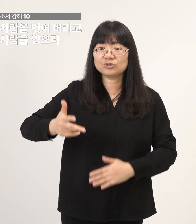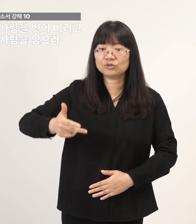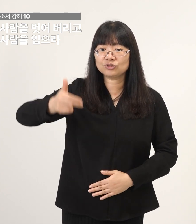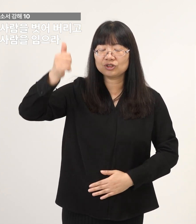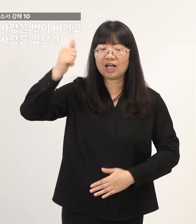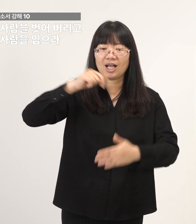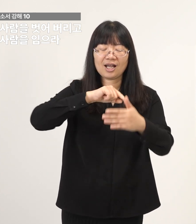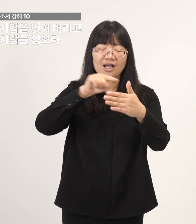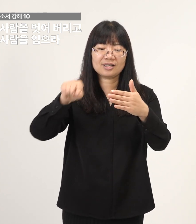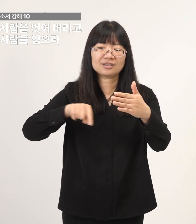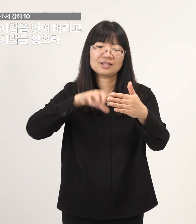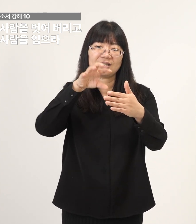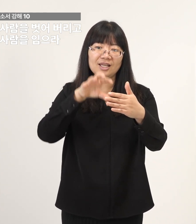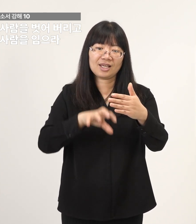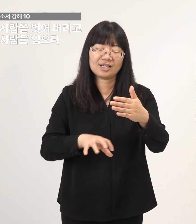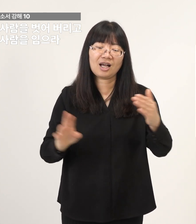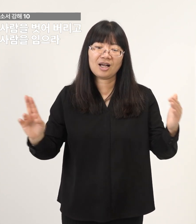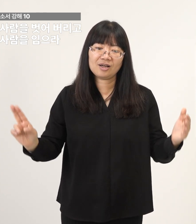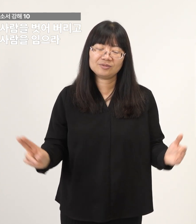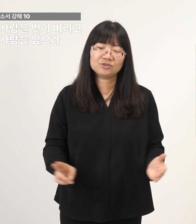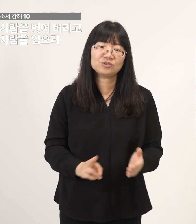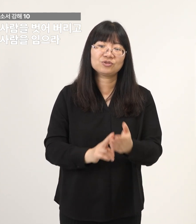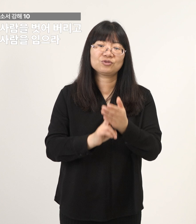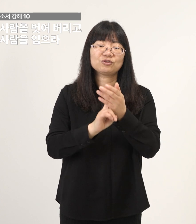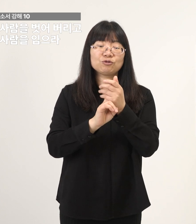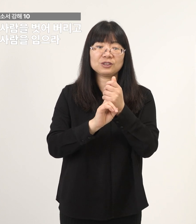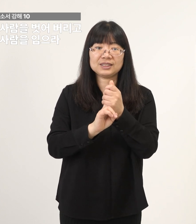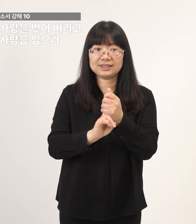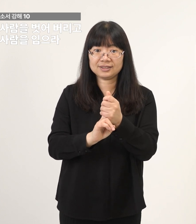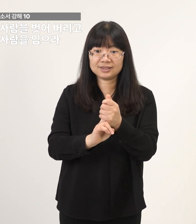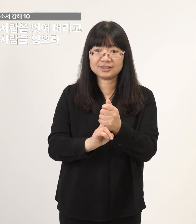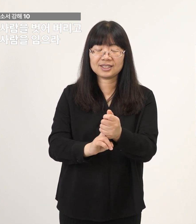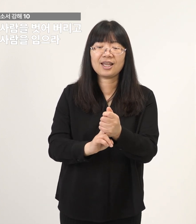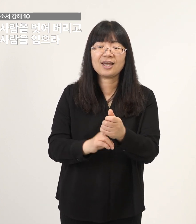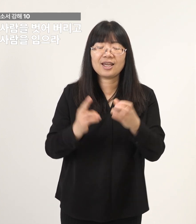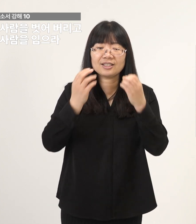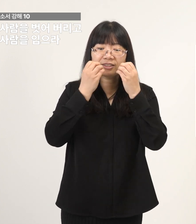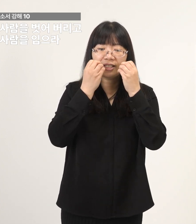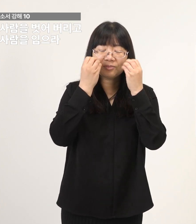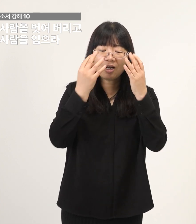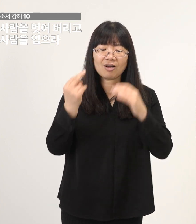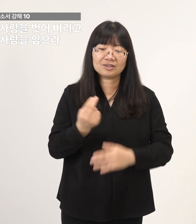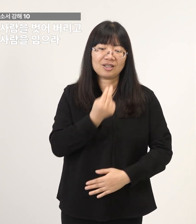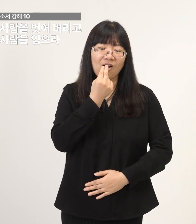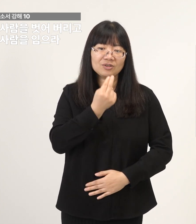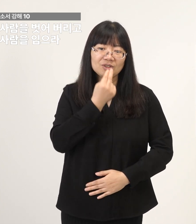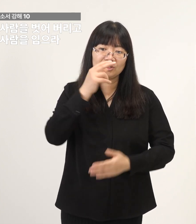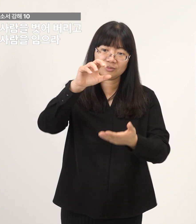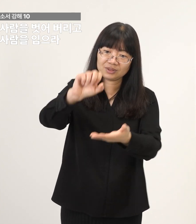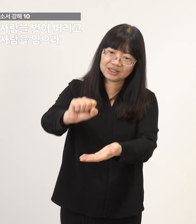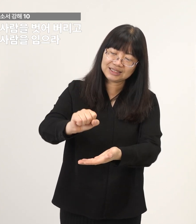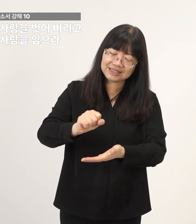주 안에 감추인 새 생명